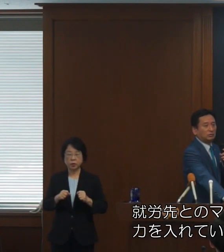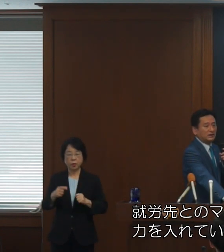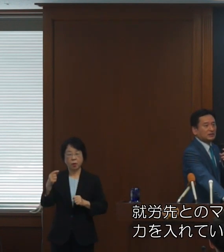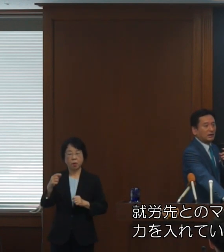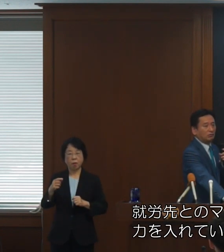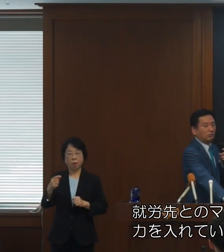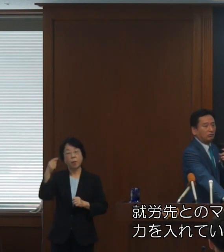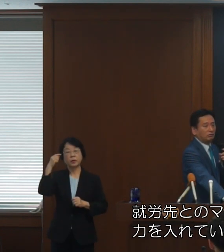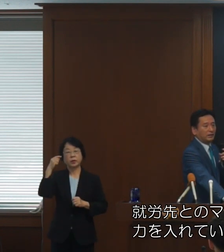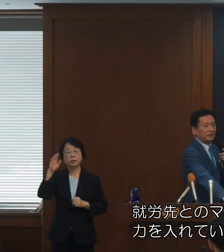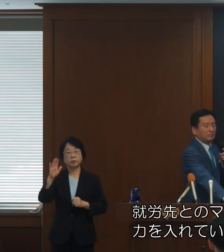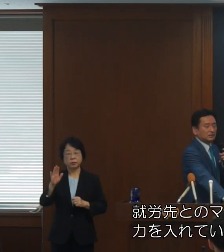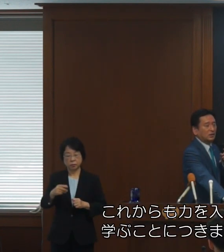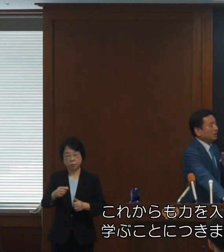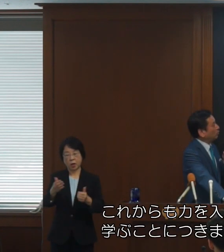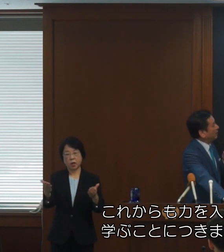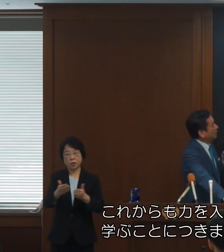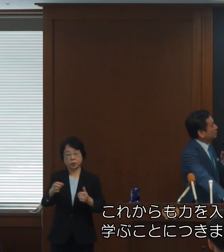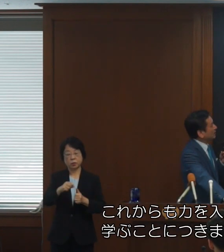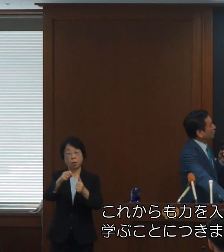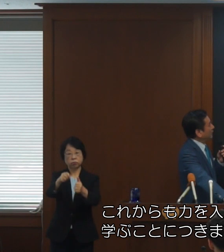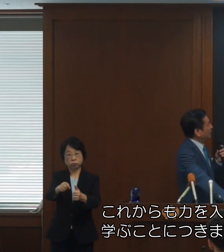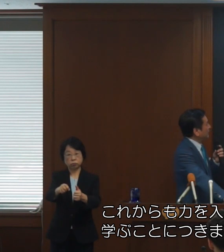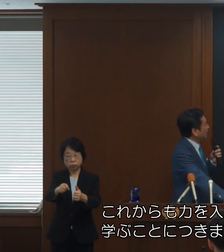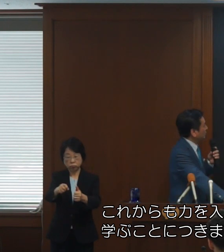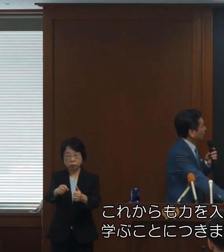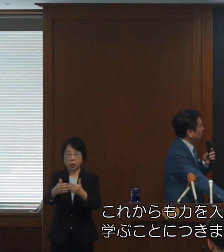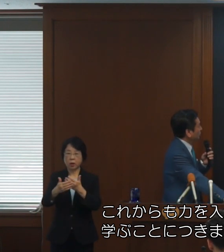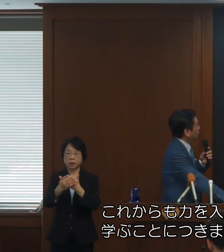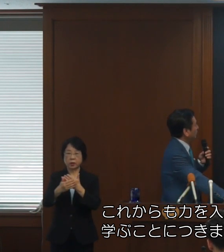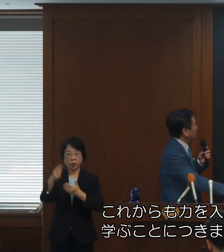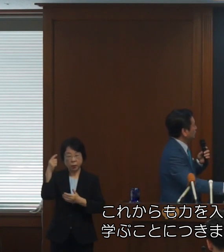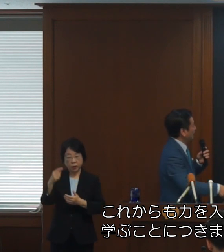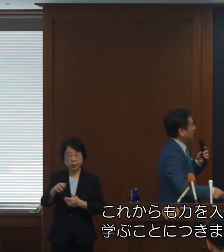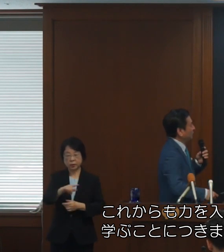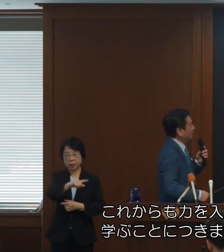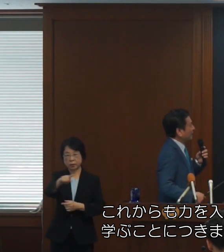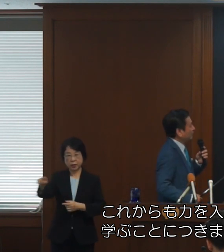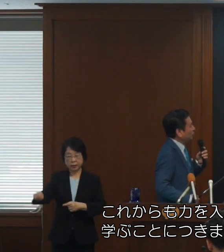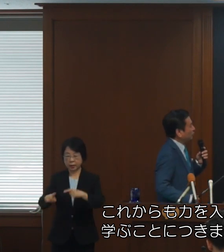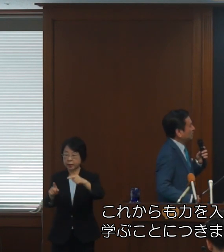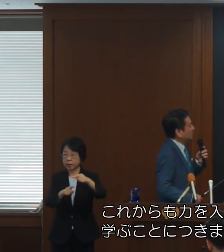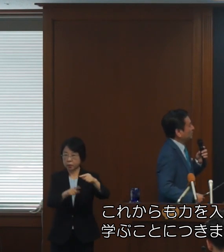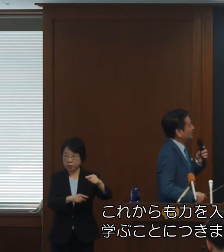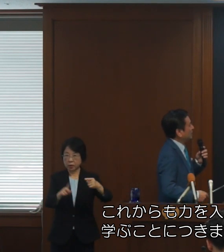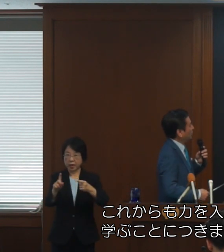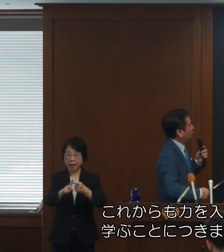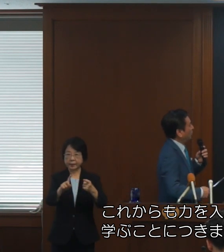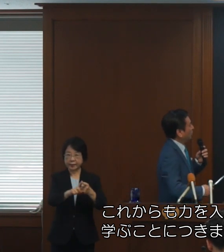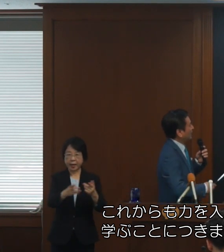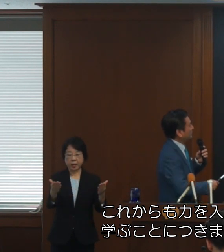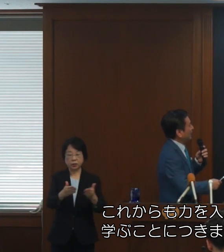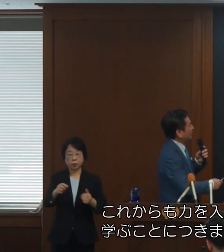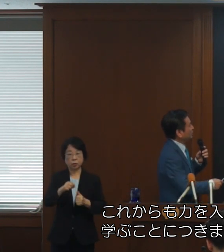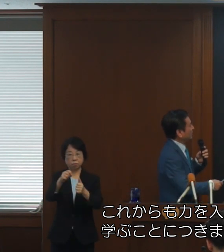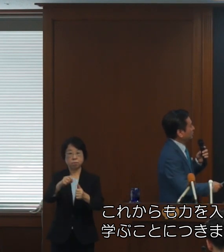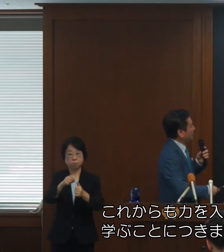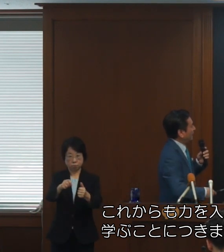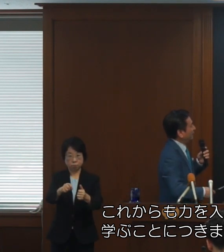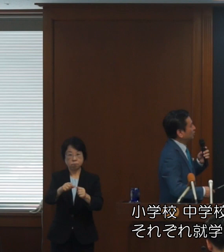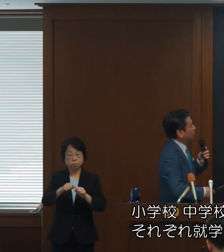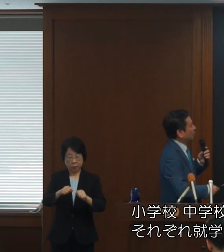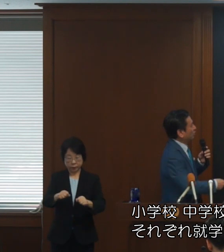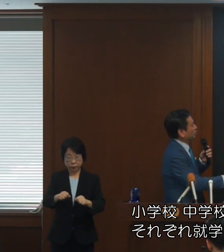いうことを力を入れていますこれからも力を入れていきたいというふうに思いますし学ぶことにつきましても8名